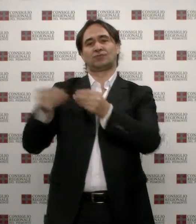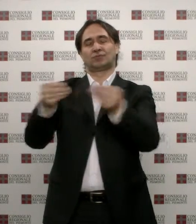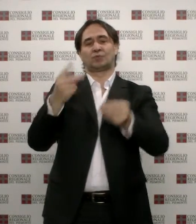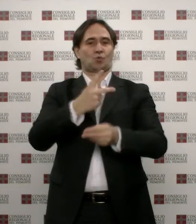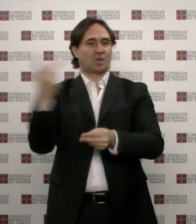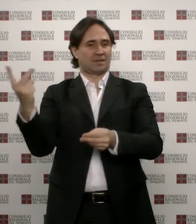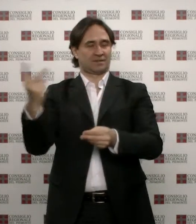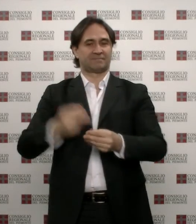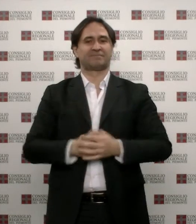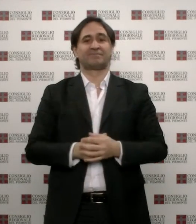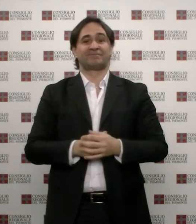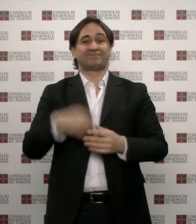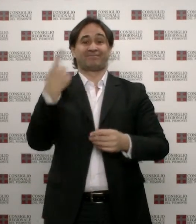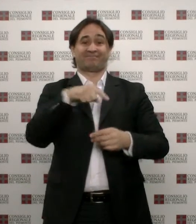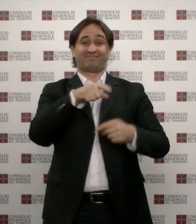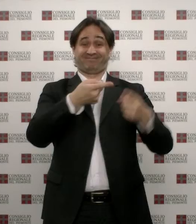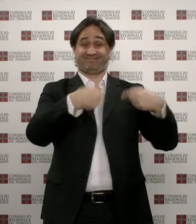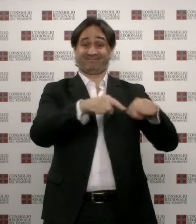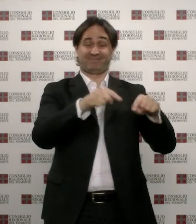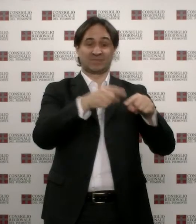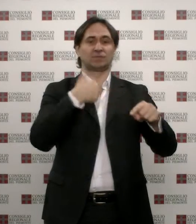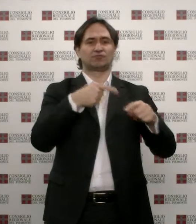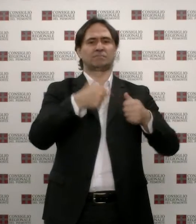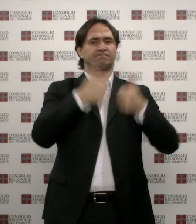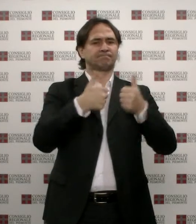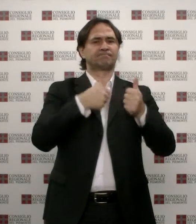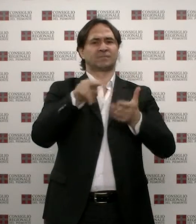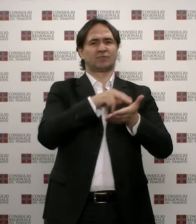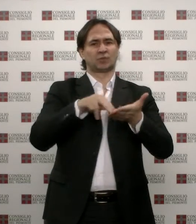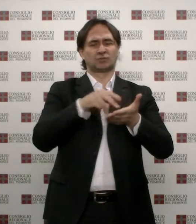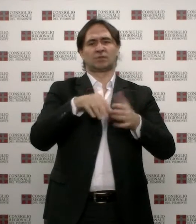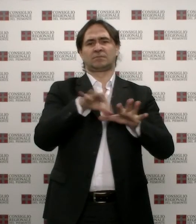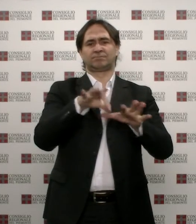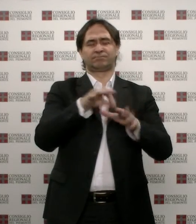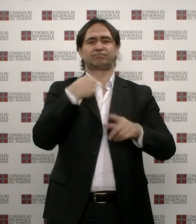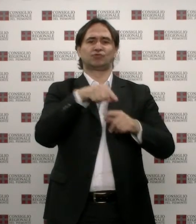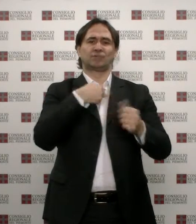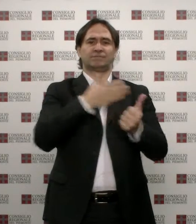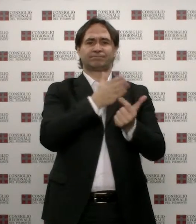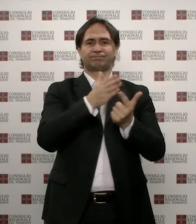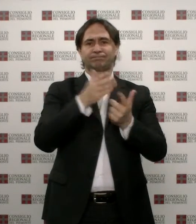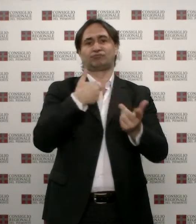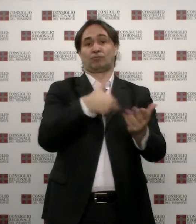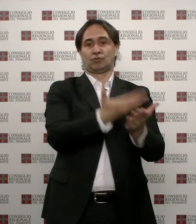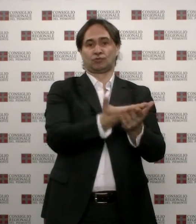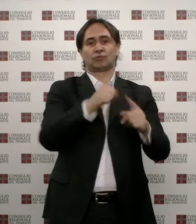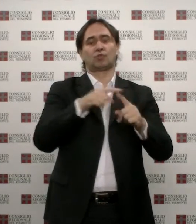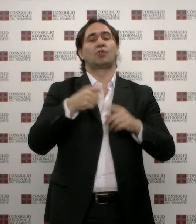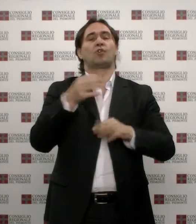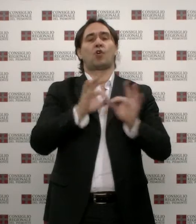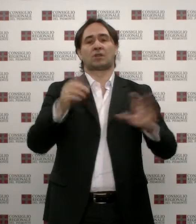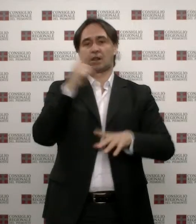2 anni. Nel corso della seduta sono stati esaminati e votati numerosi atti di indirizzo tra mozioni e ordini del